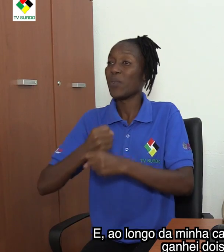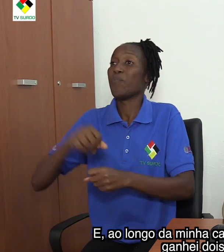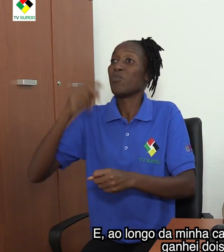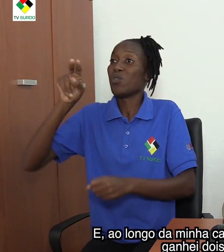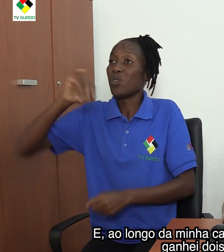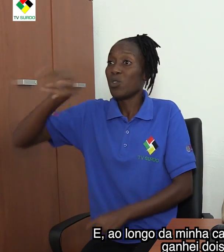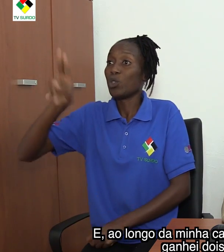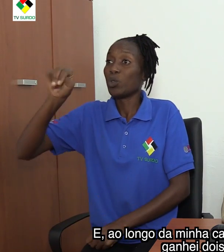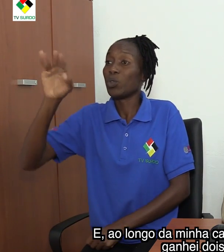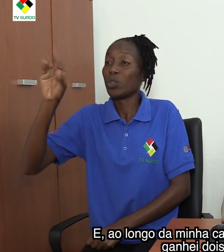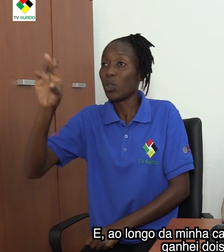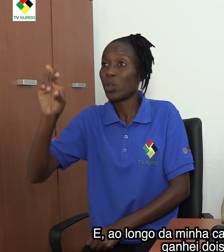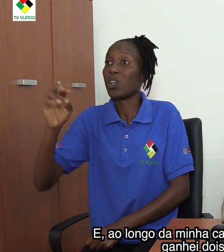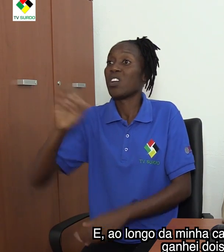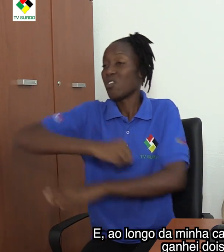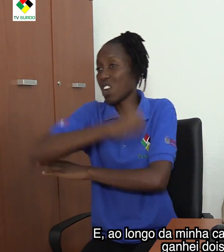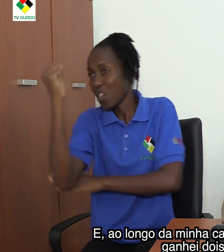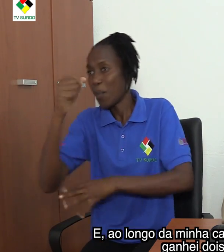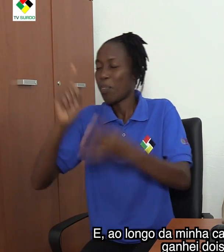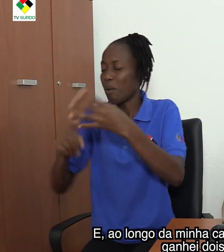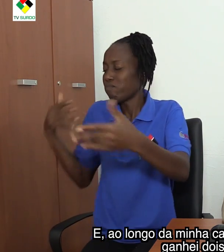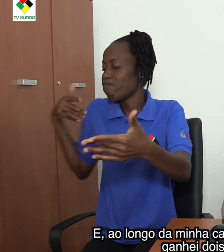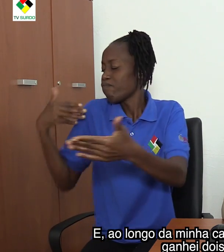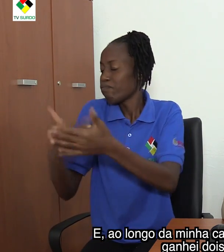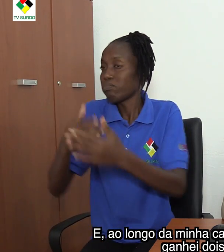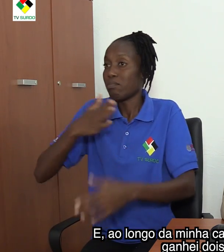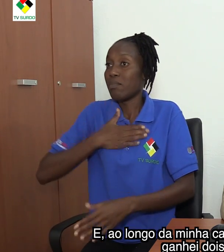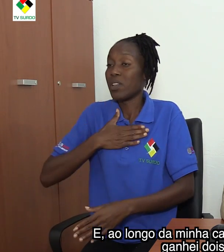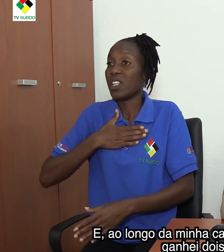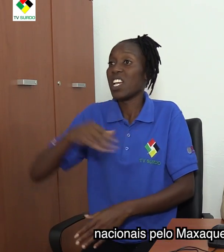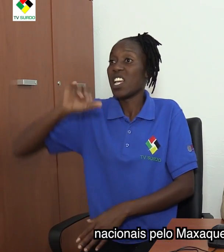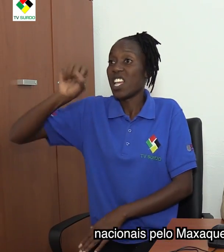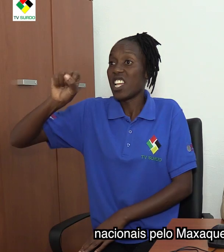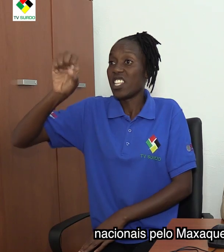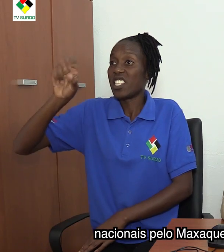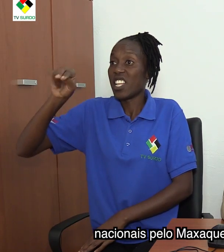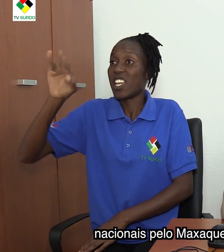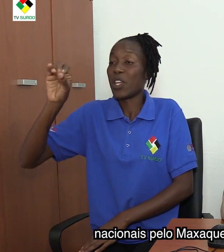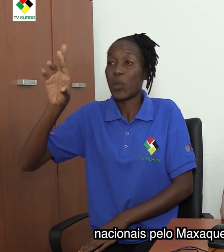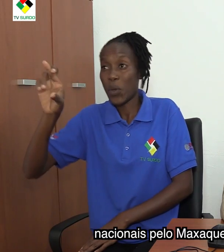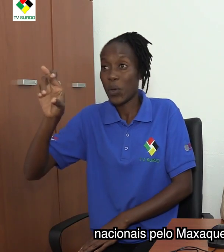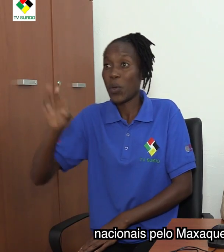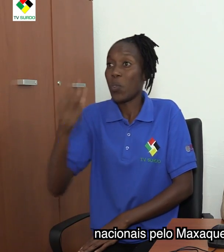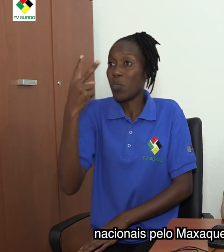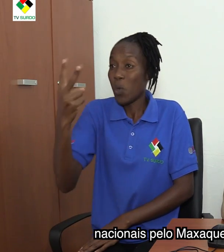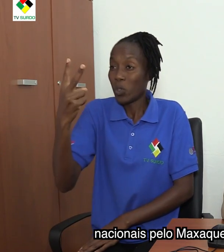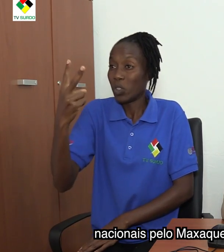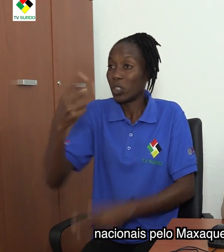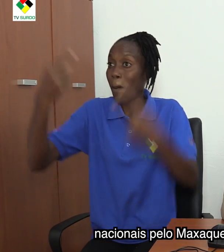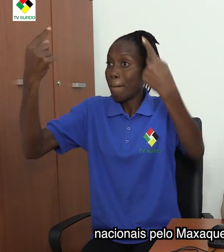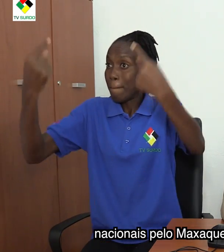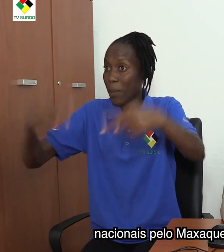E ao longo da minha carreira como jogador, senhor, ganhei dois campeonatos nacionais pelo Machaquiano.